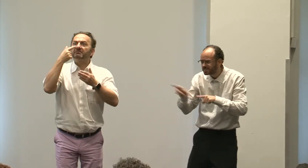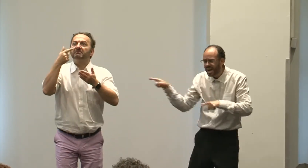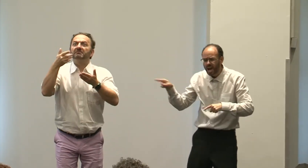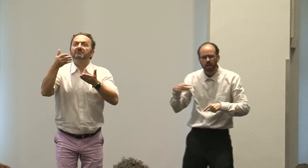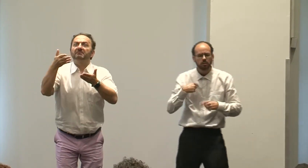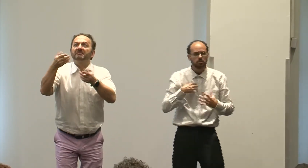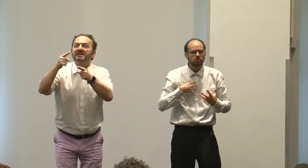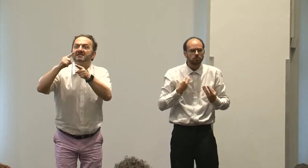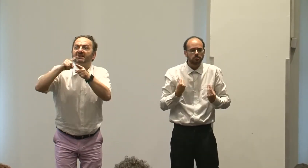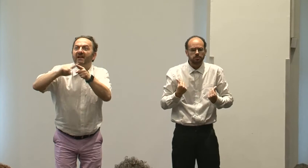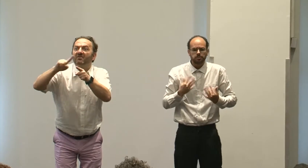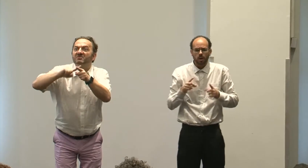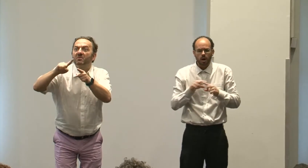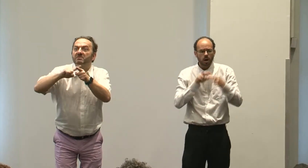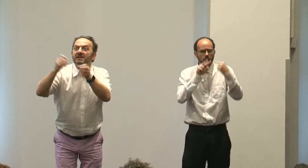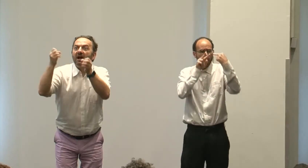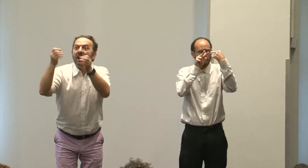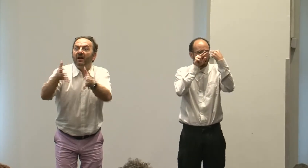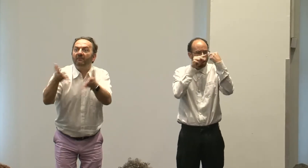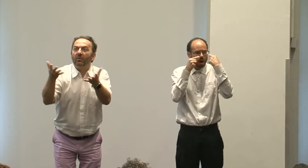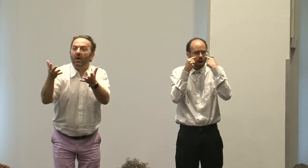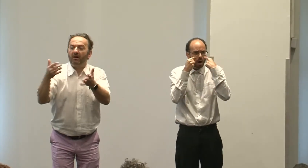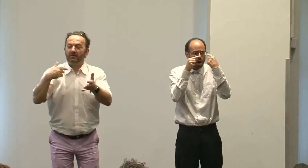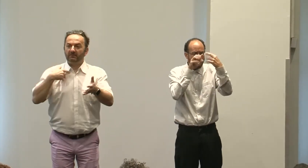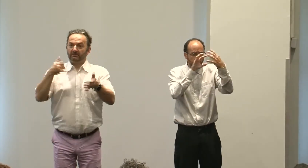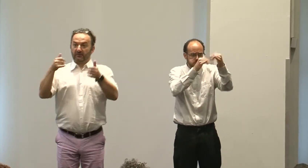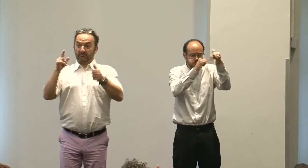olhou nos meus olhos,